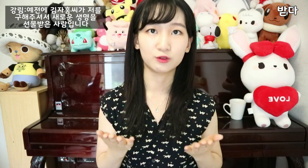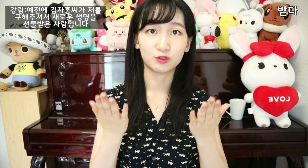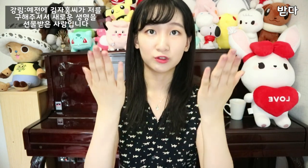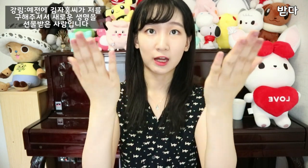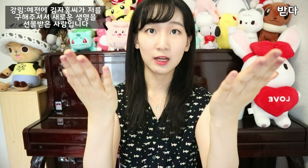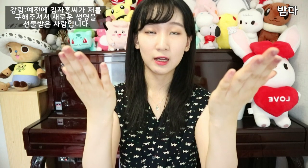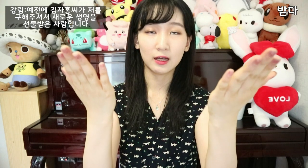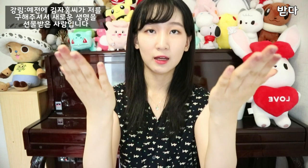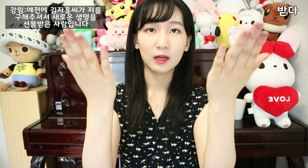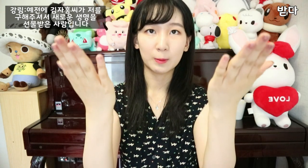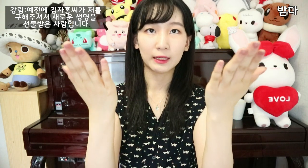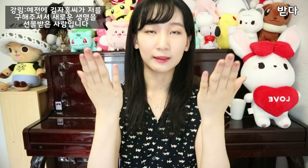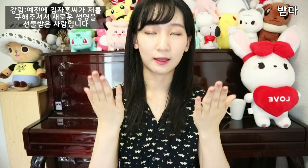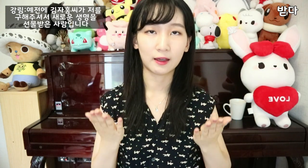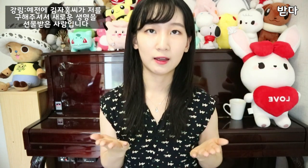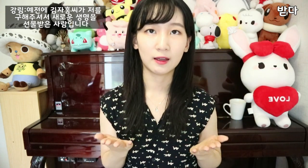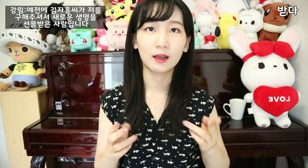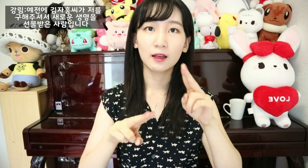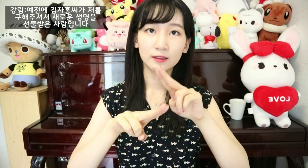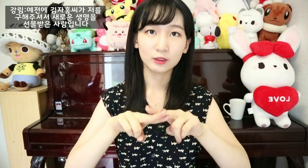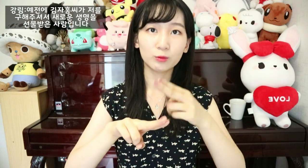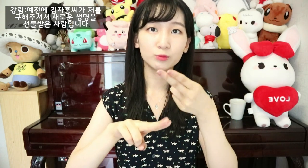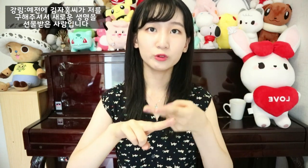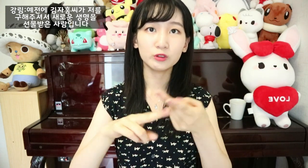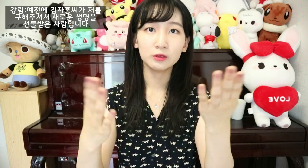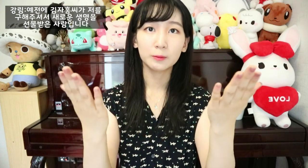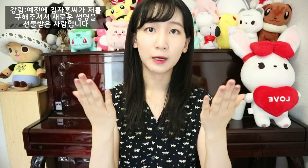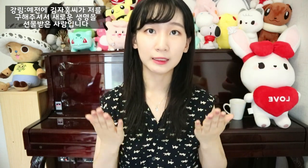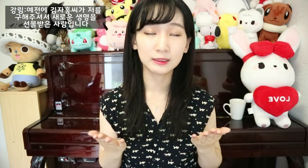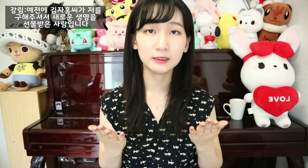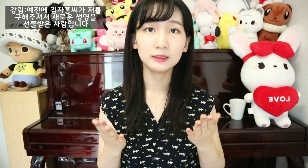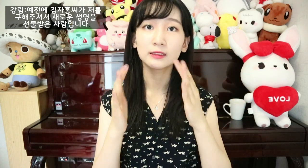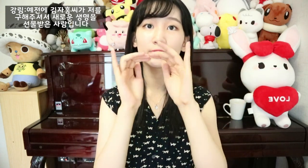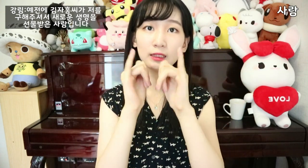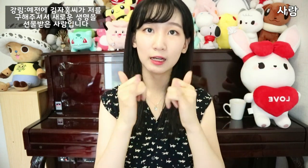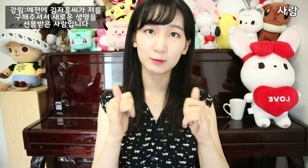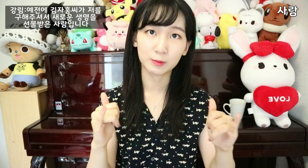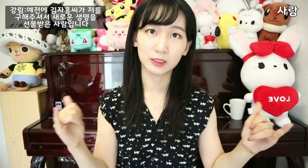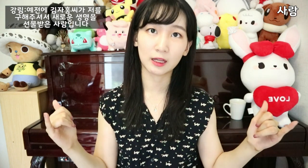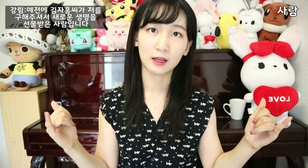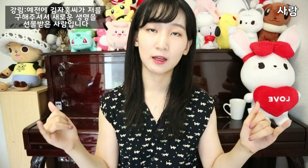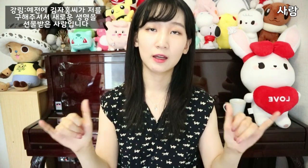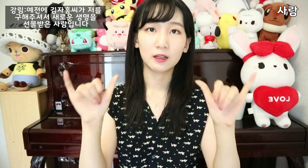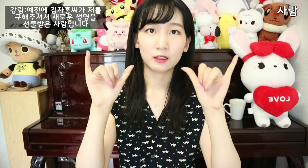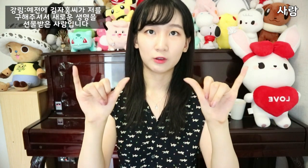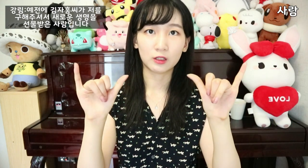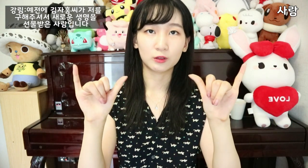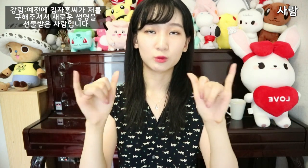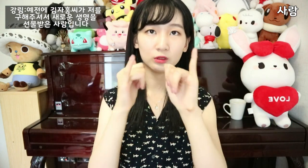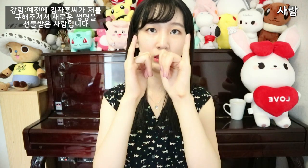이거는 주다, 받다. 선물 받은 사람입니다. 이렇게